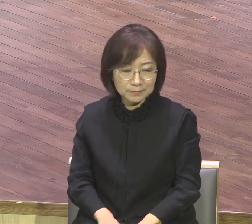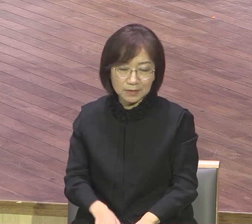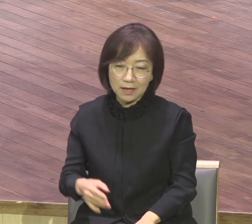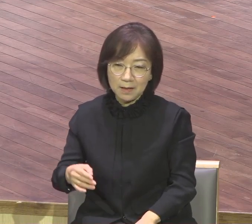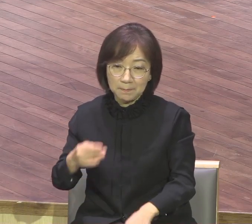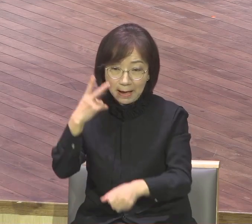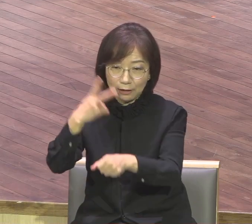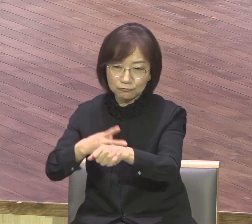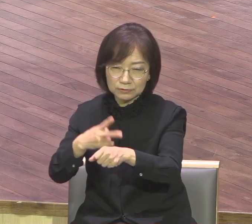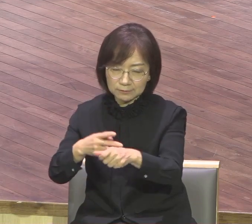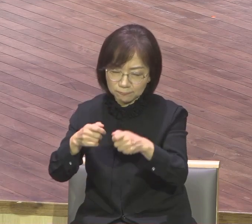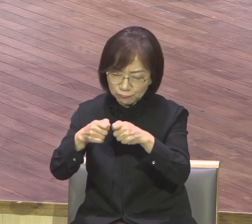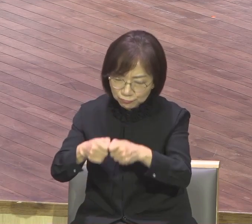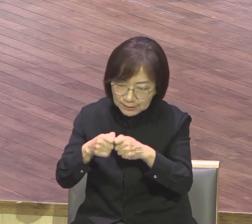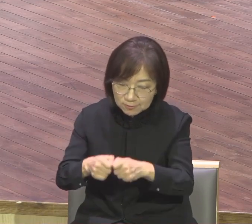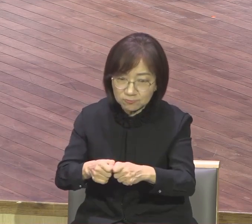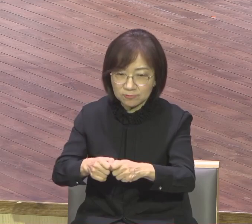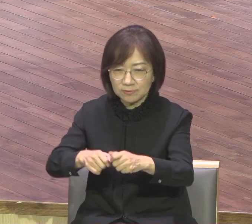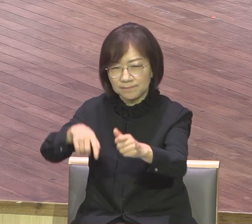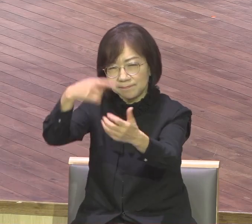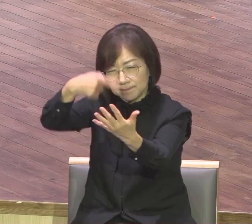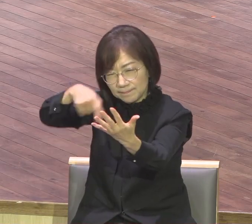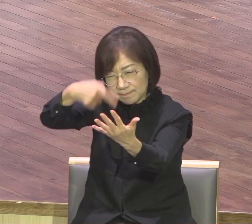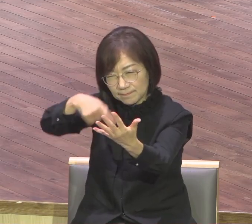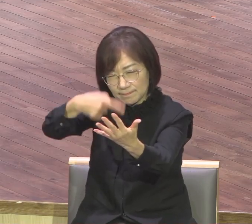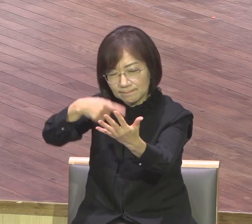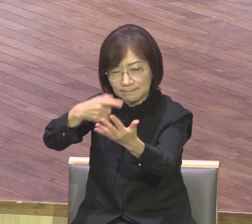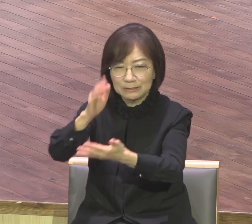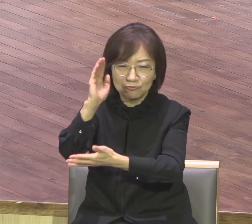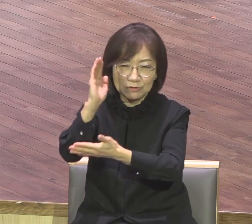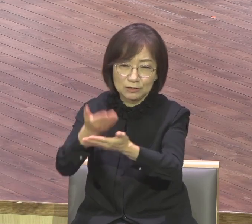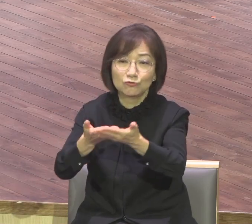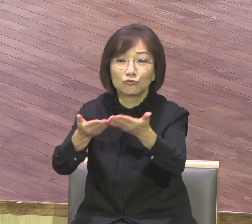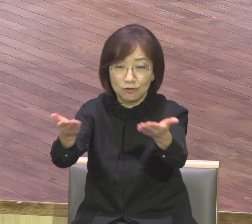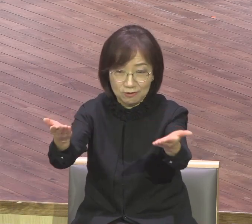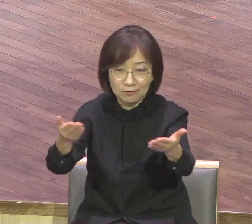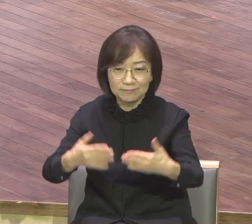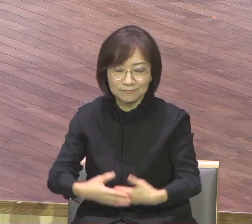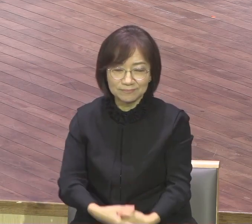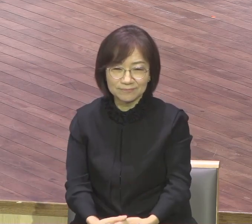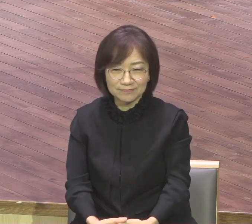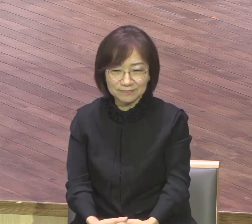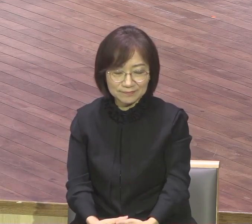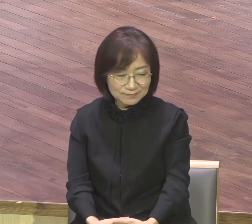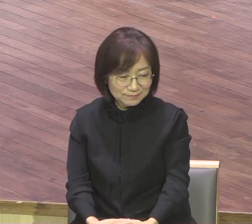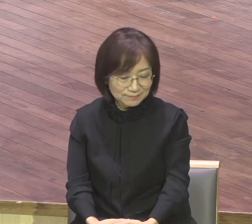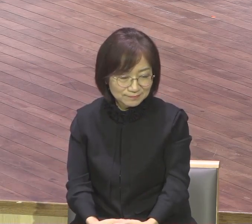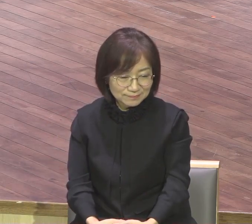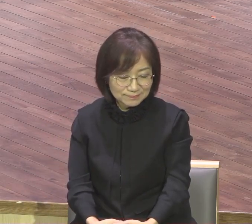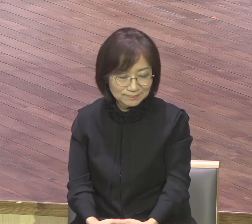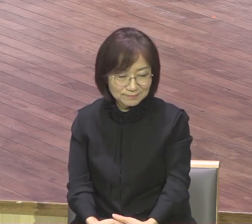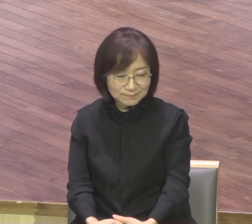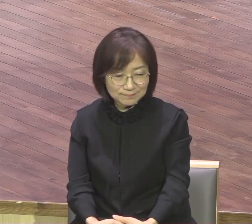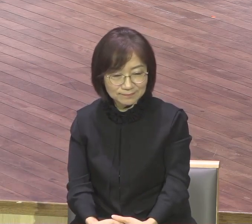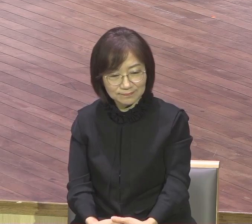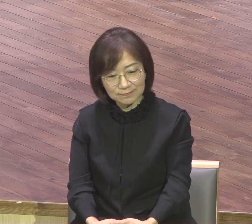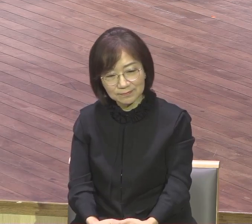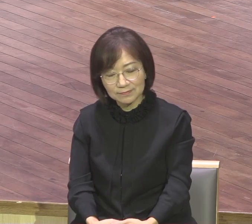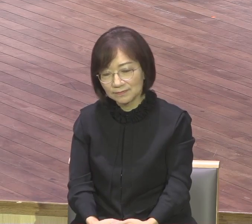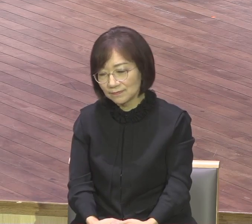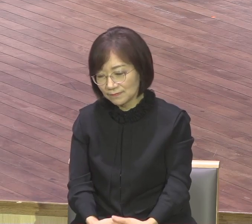권면을 여기 이행할 수 있는 플랫폼입니다. Al mismo tiempo estas son las palabras que sirven de plataforma para cumplir